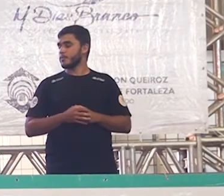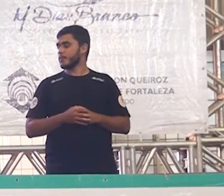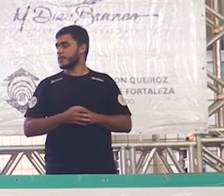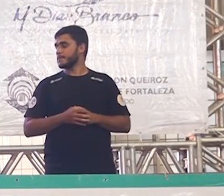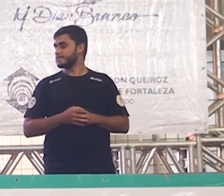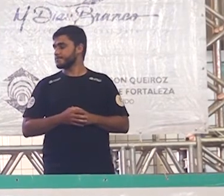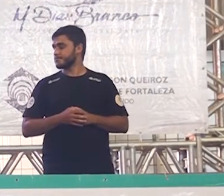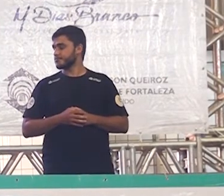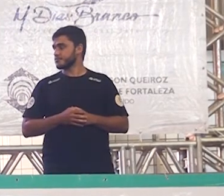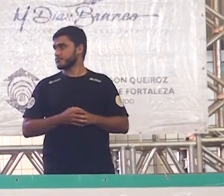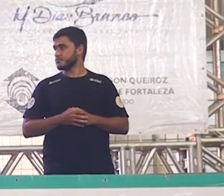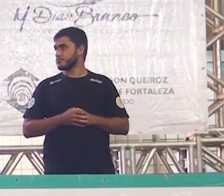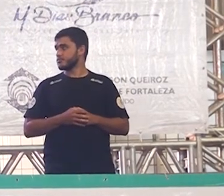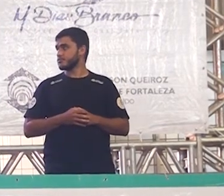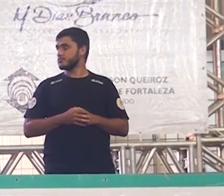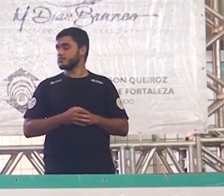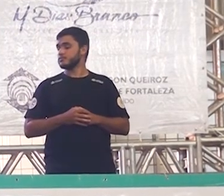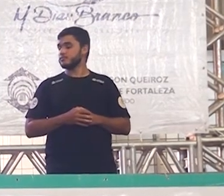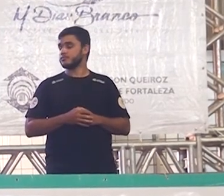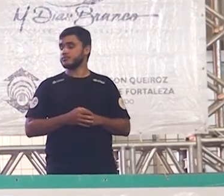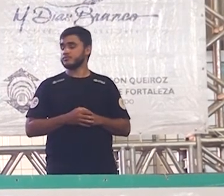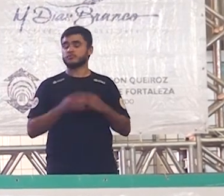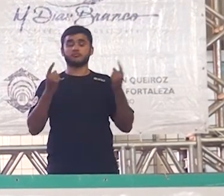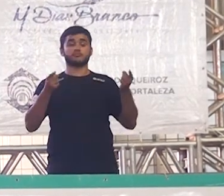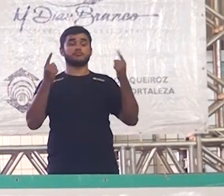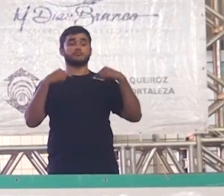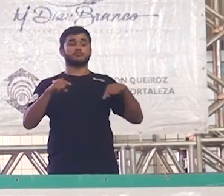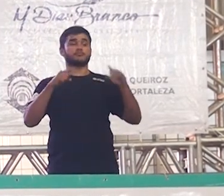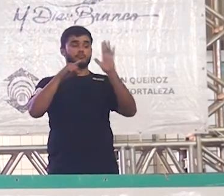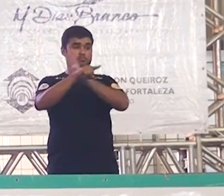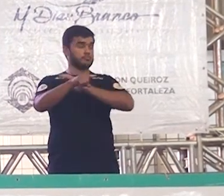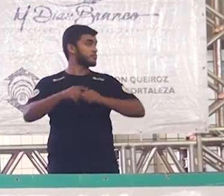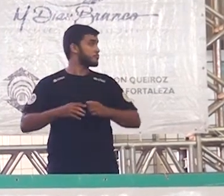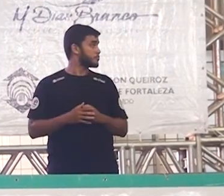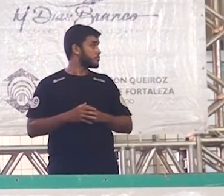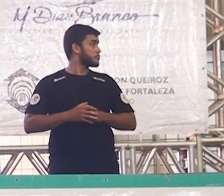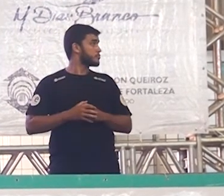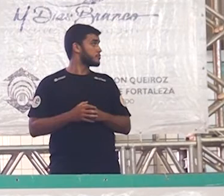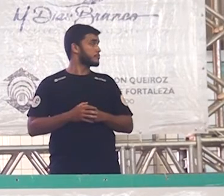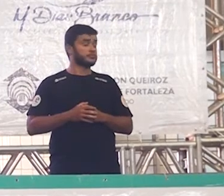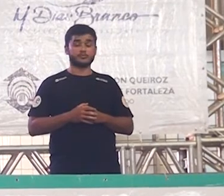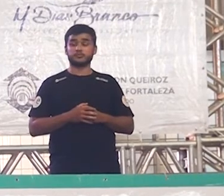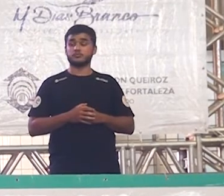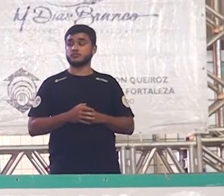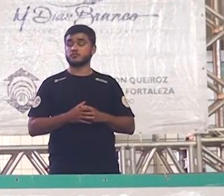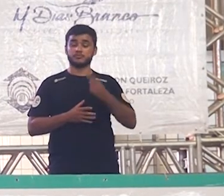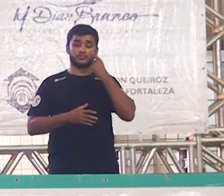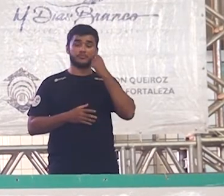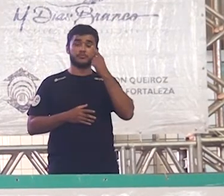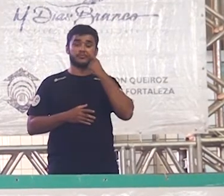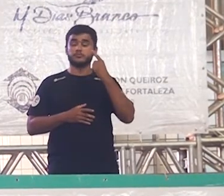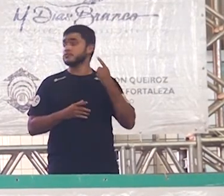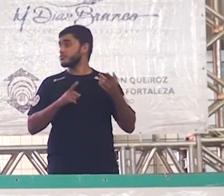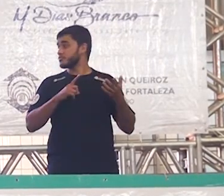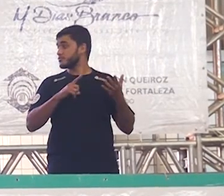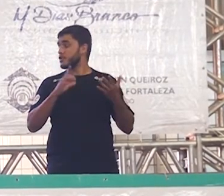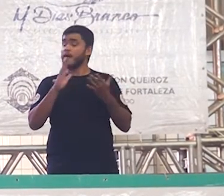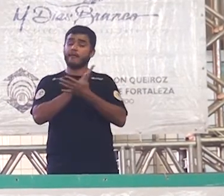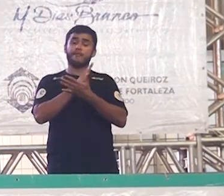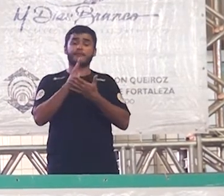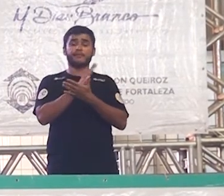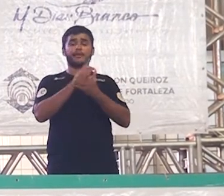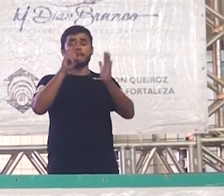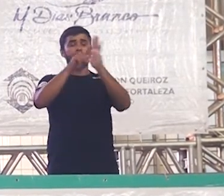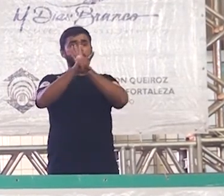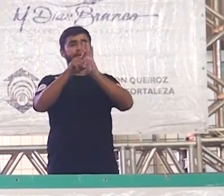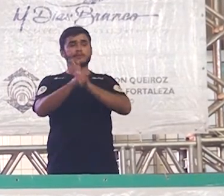Ok? Vamos lá. Mais umazinha para a gente trabalhar. Toda vida que você pegar questões desse tipo, que ele